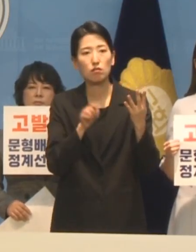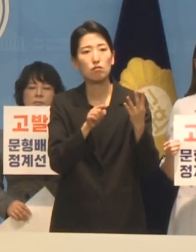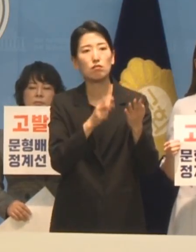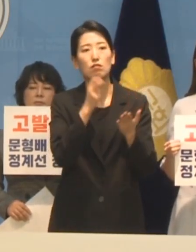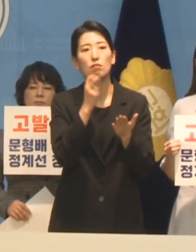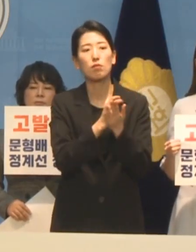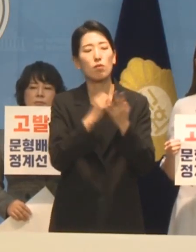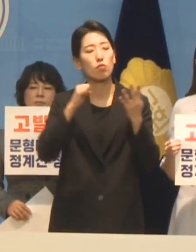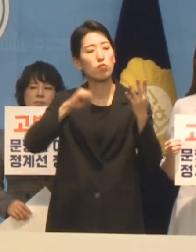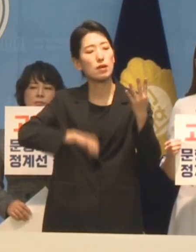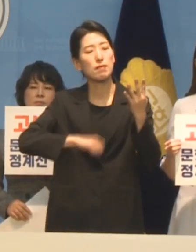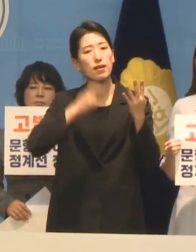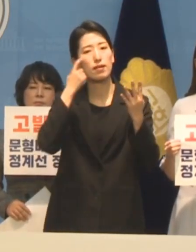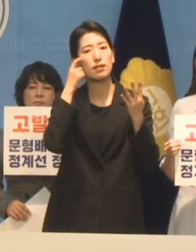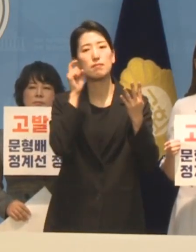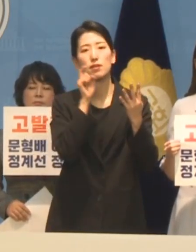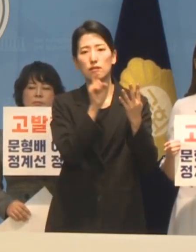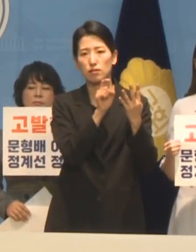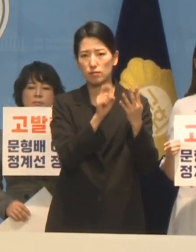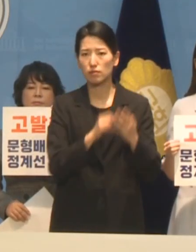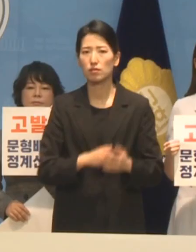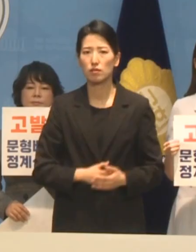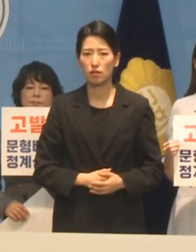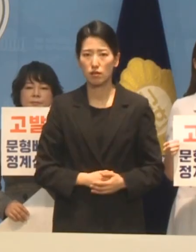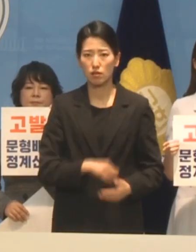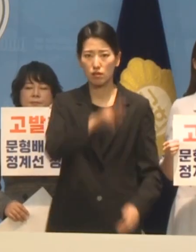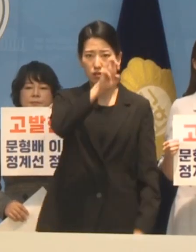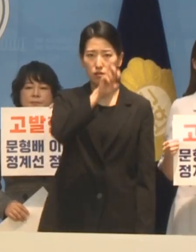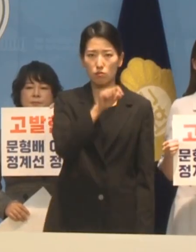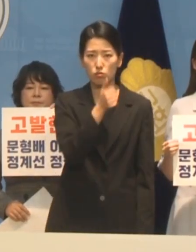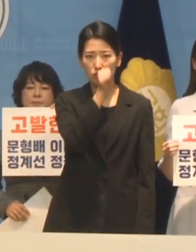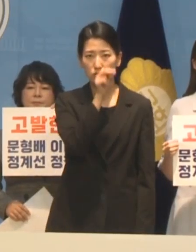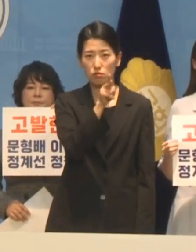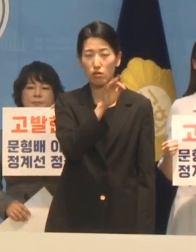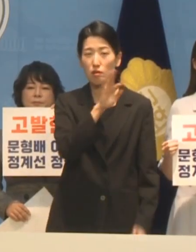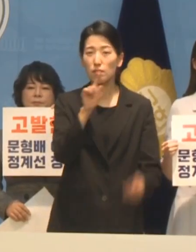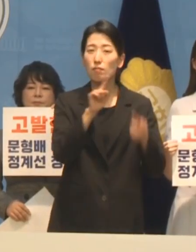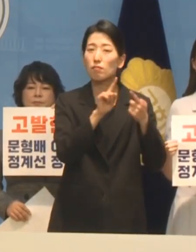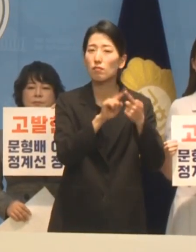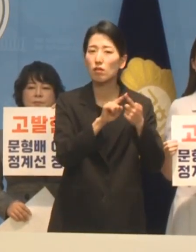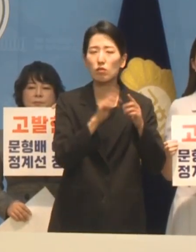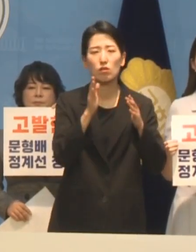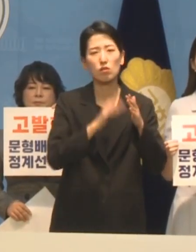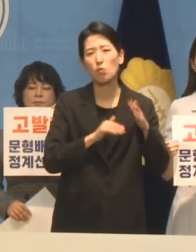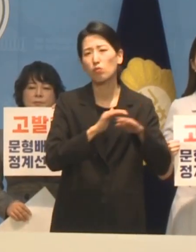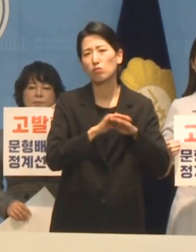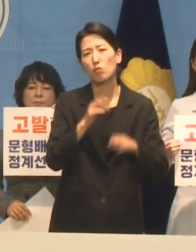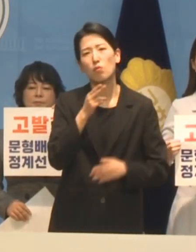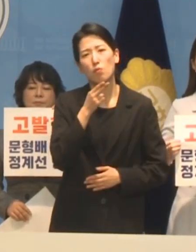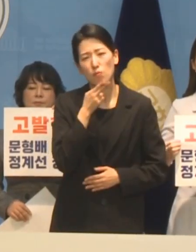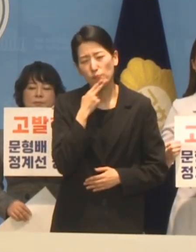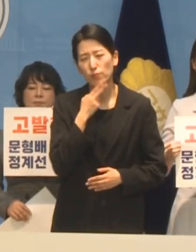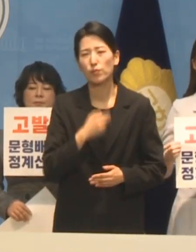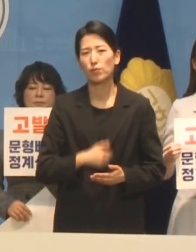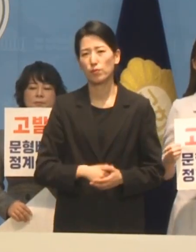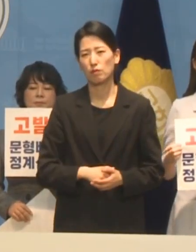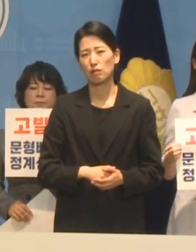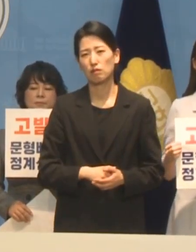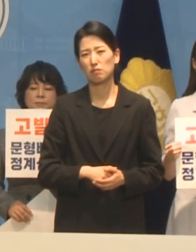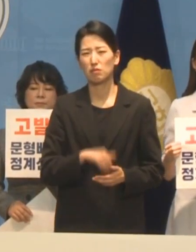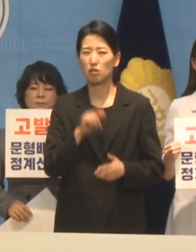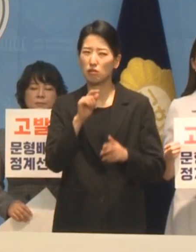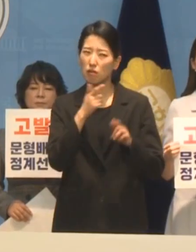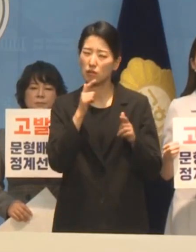부분이 있습니다. 특히 이제 문영배 재판관은 공정하지 못하게 진행을 했고 여러 가지 좀 불미스러운